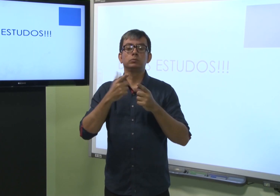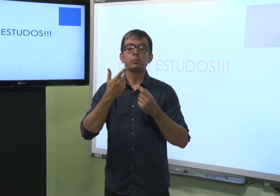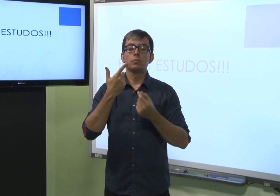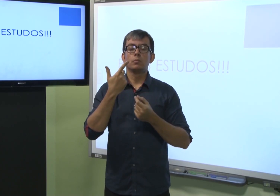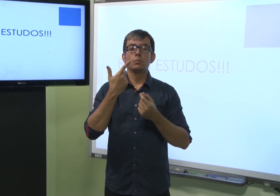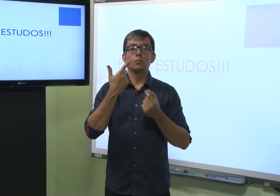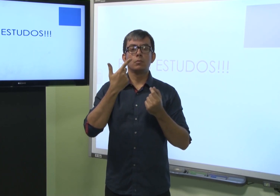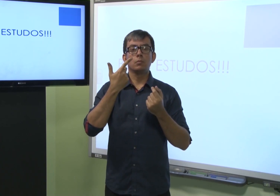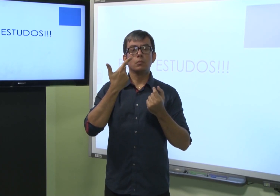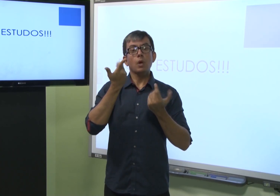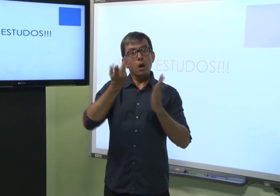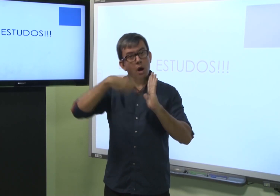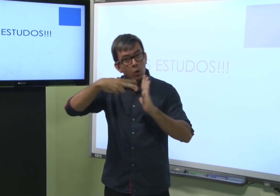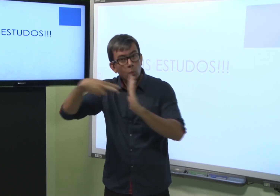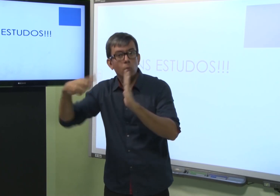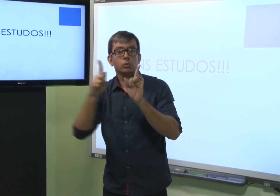sobre isso, que é importante.